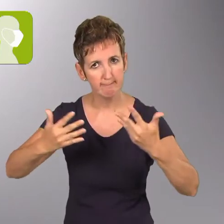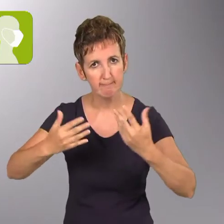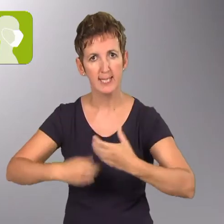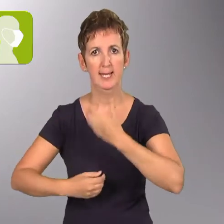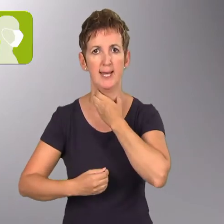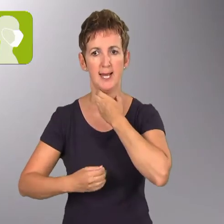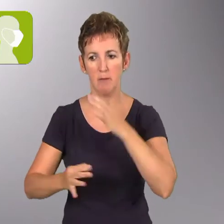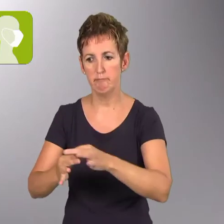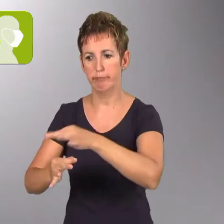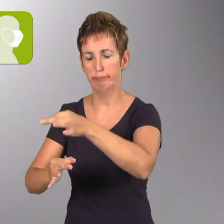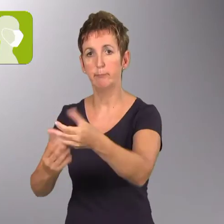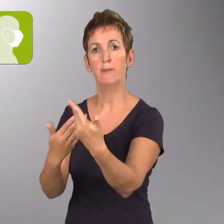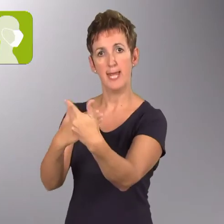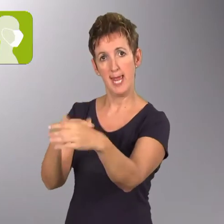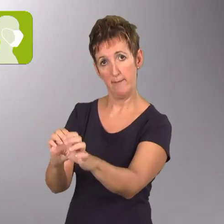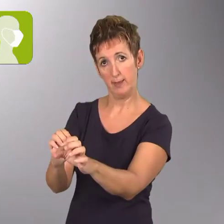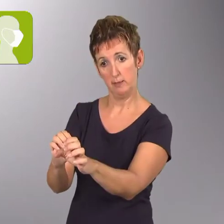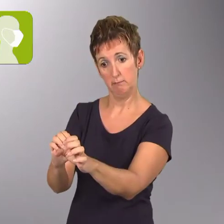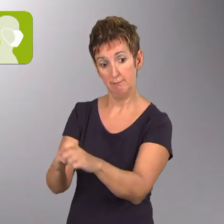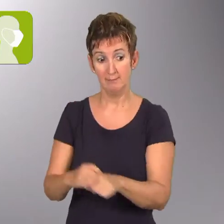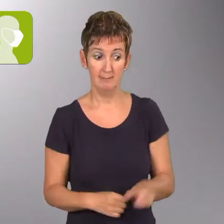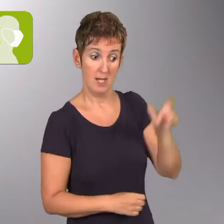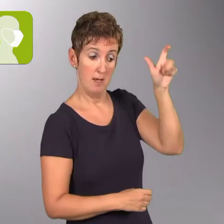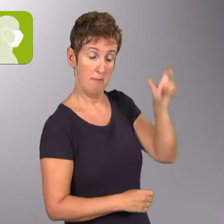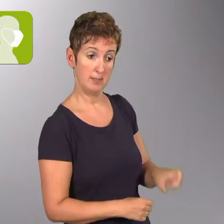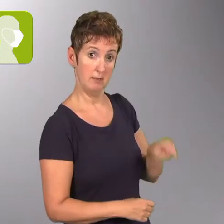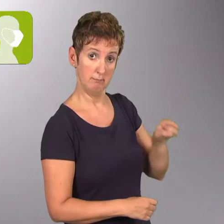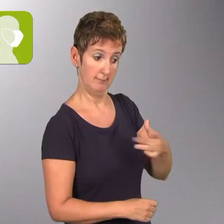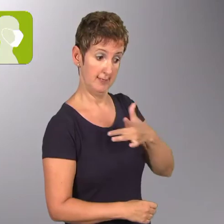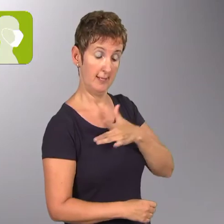Vous éviterez ainsi d'infecter les membres de votre famille ou vos colocataires.